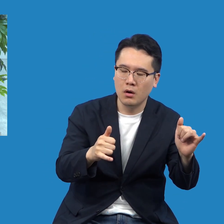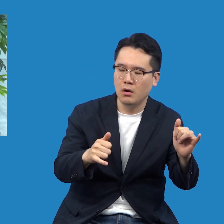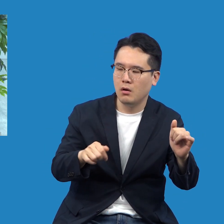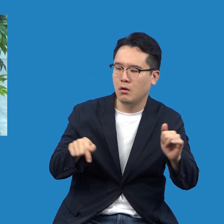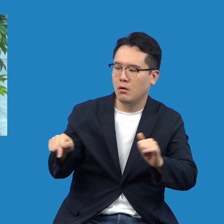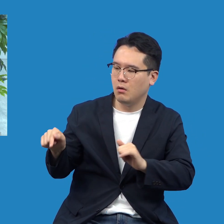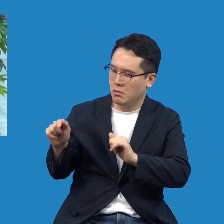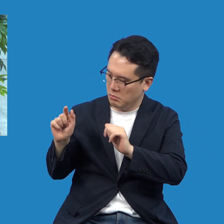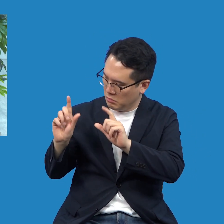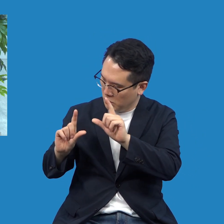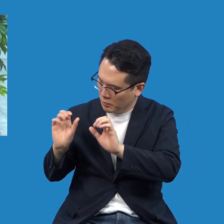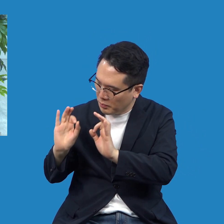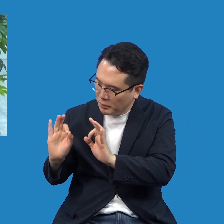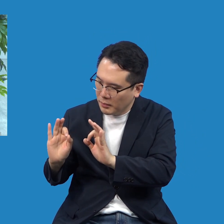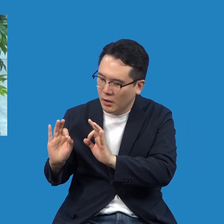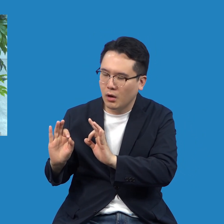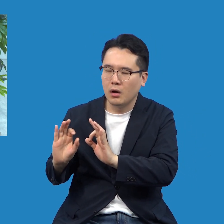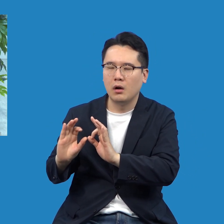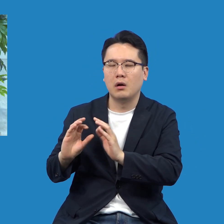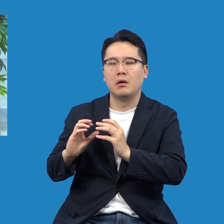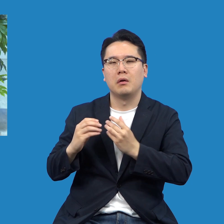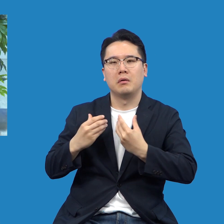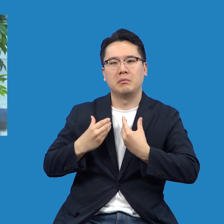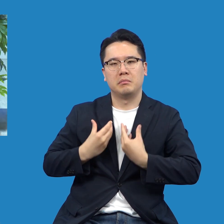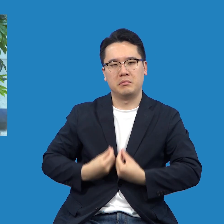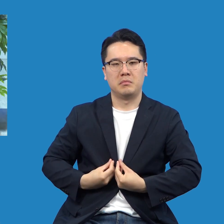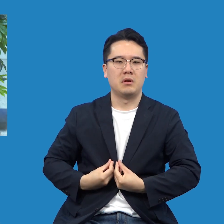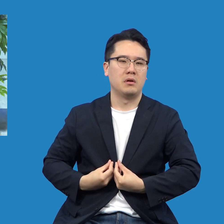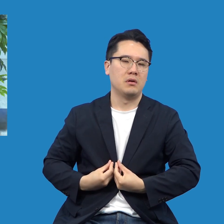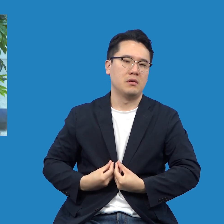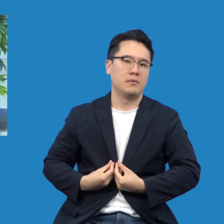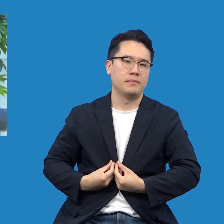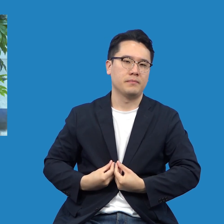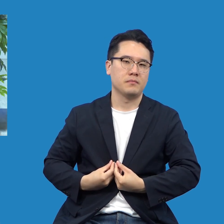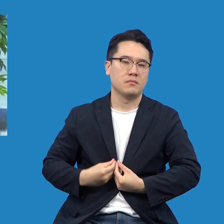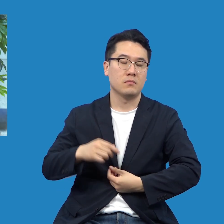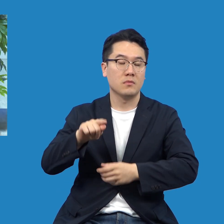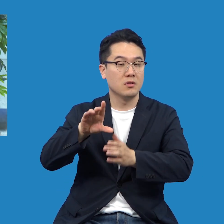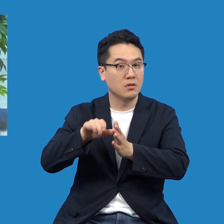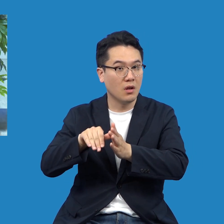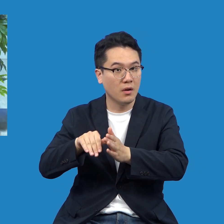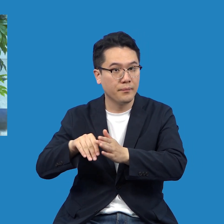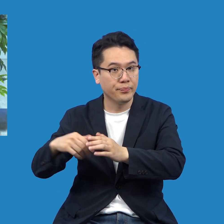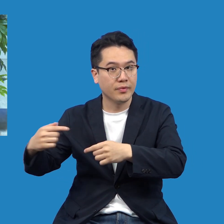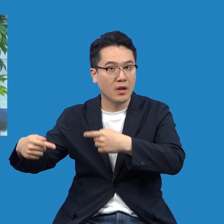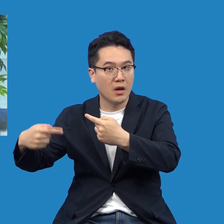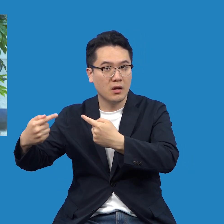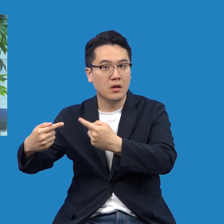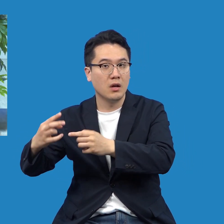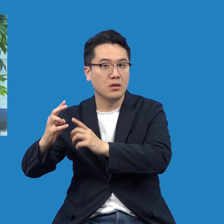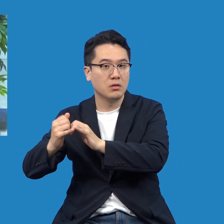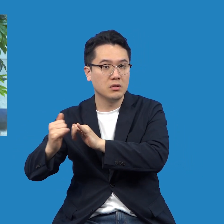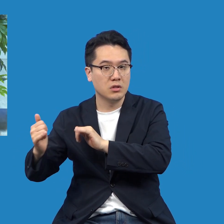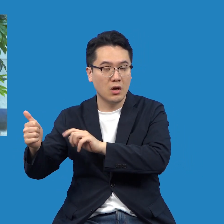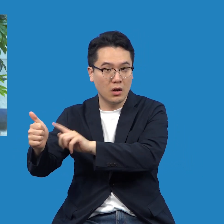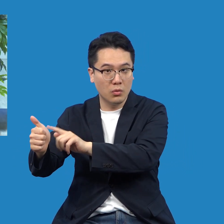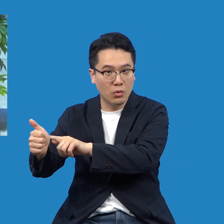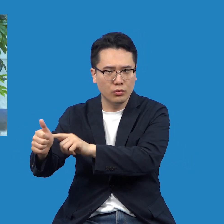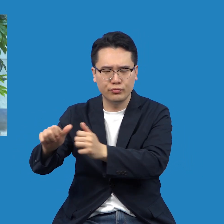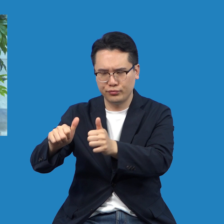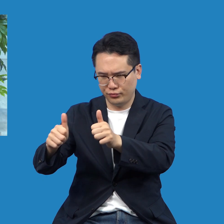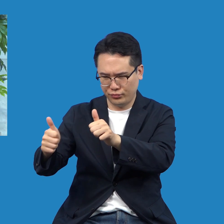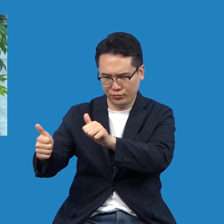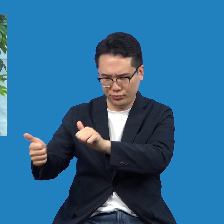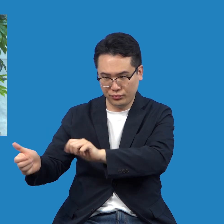그런 시기에 엘리야도 죽음 임종이 가까이 다가오고 있었습니다.